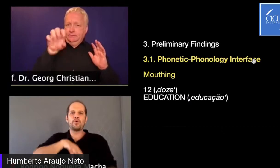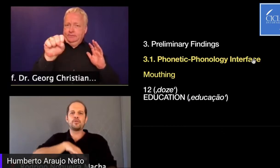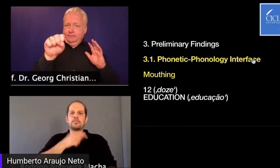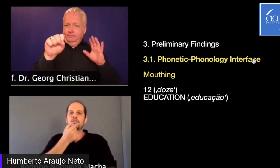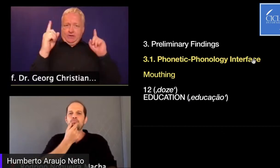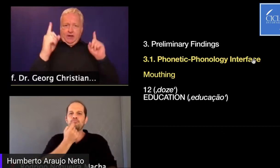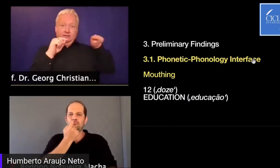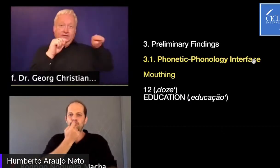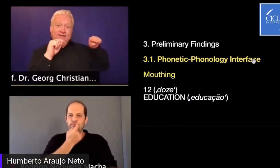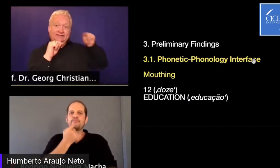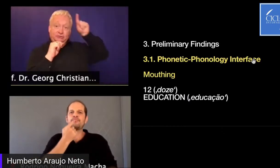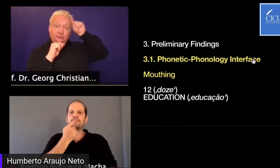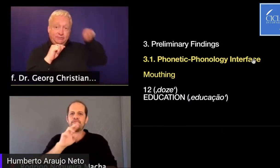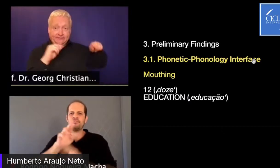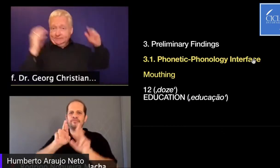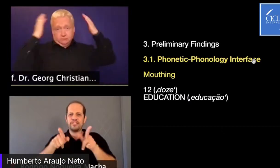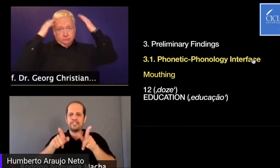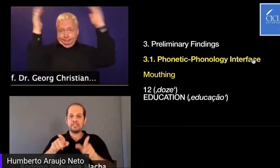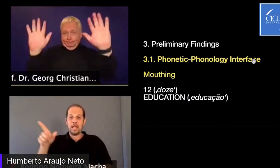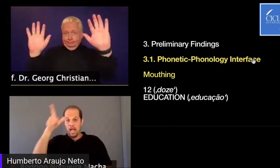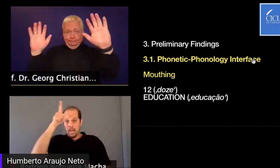bucal, uma gesticulação